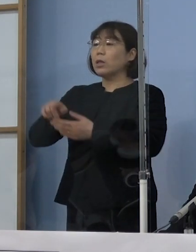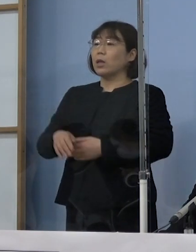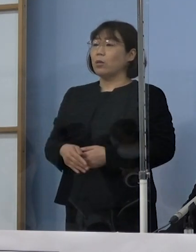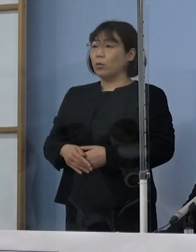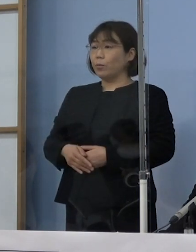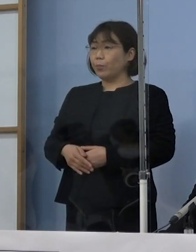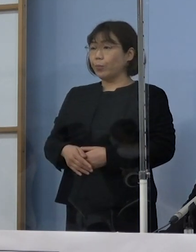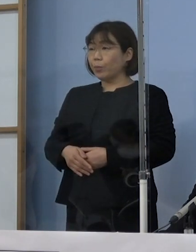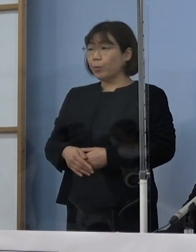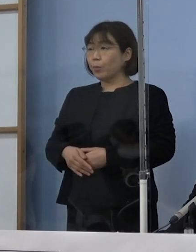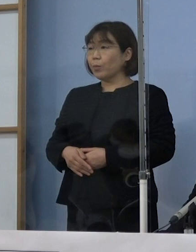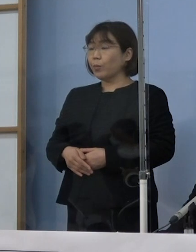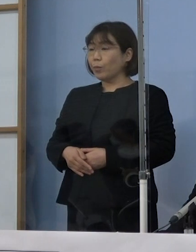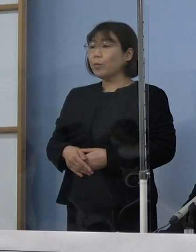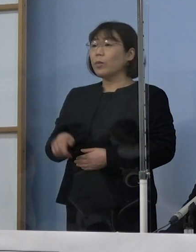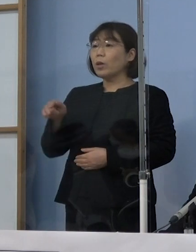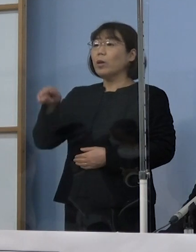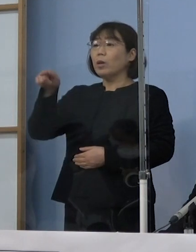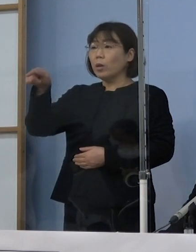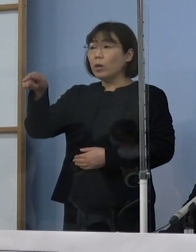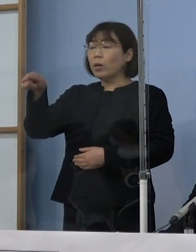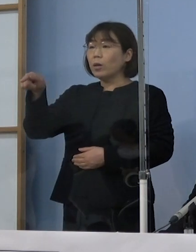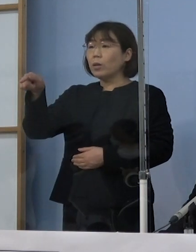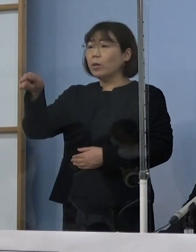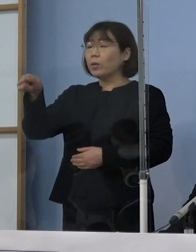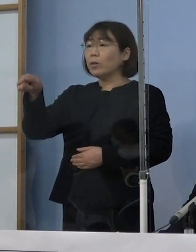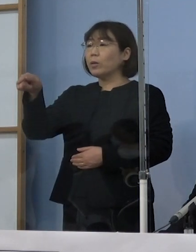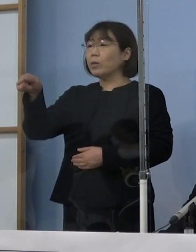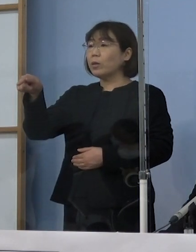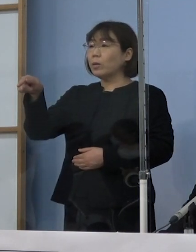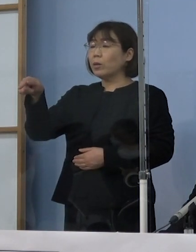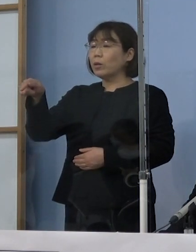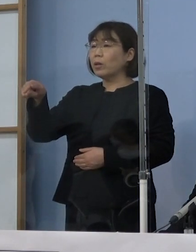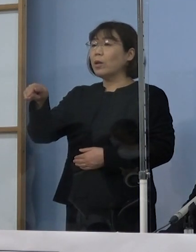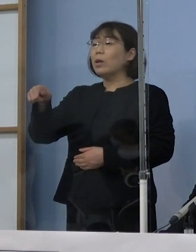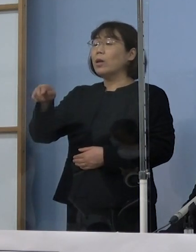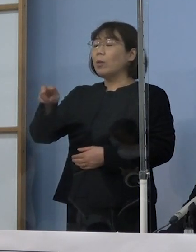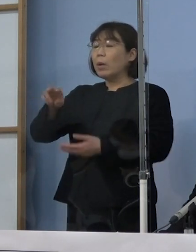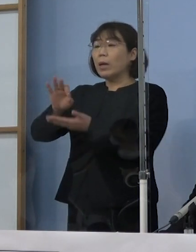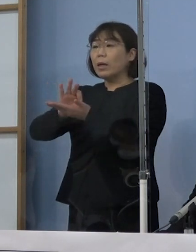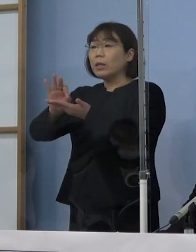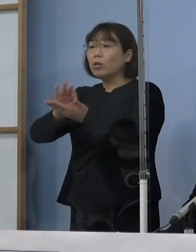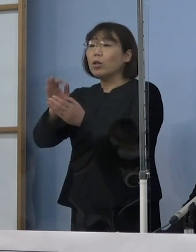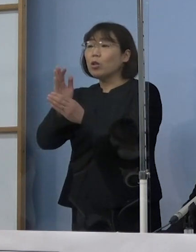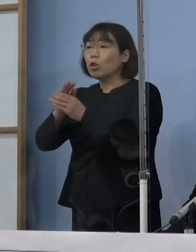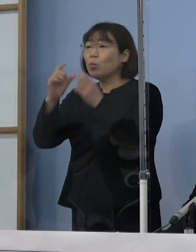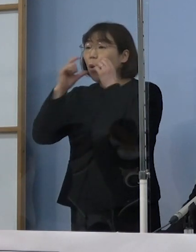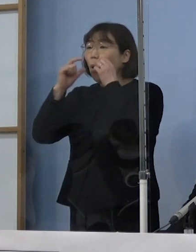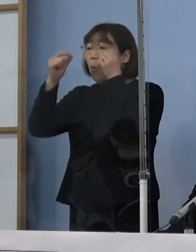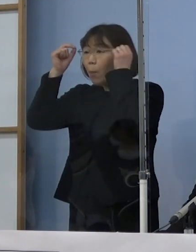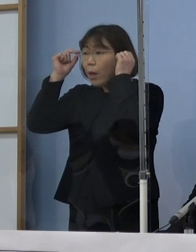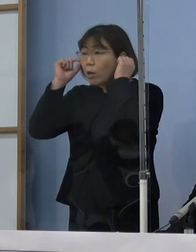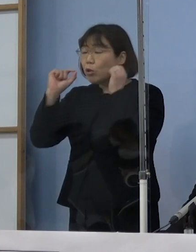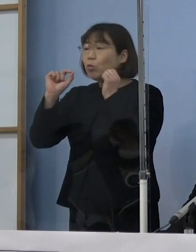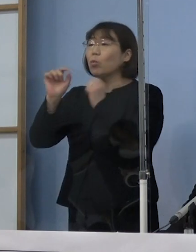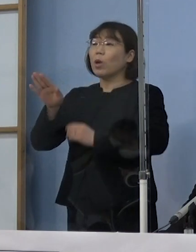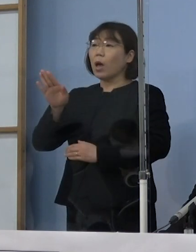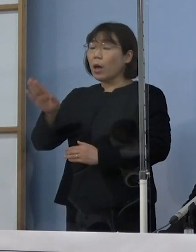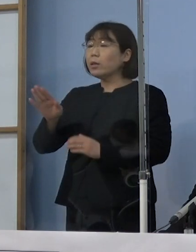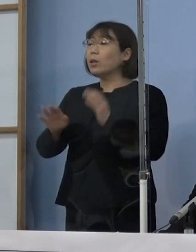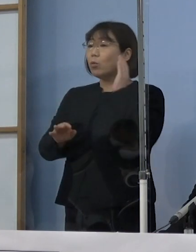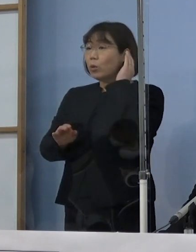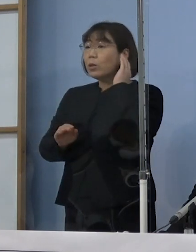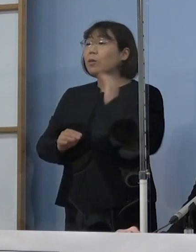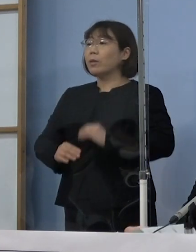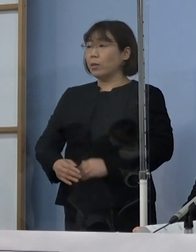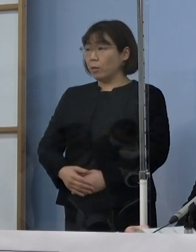屋外施設ですけども、さらに利用中もマスクは着用をしていたというふうに伺っ